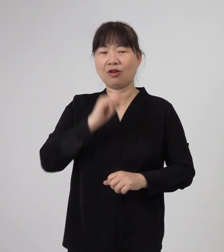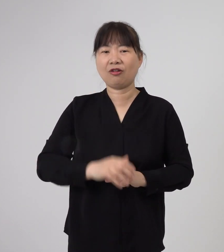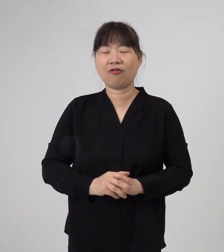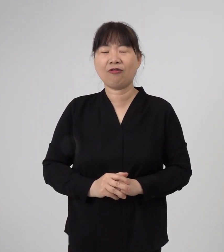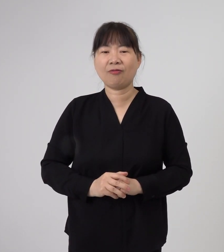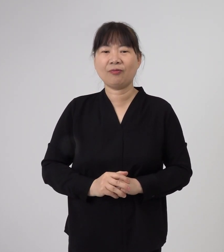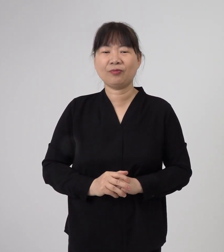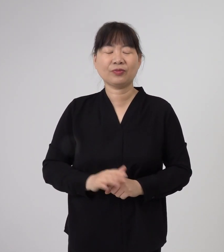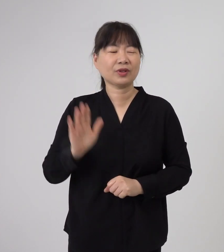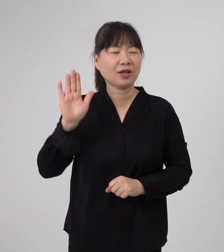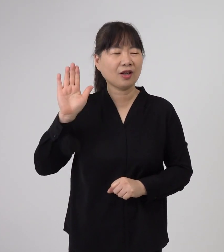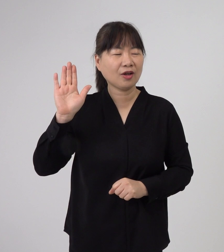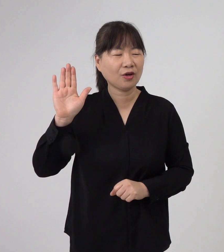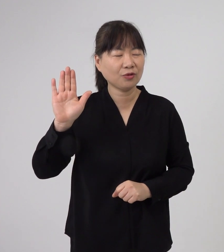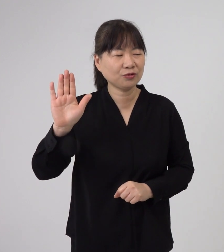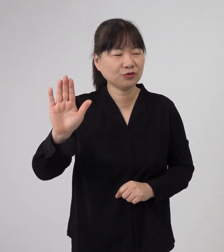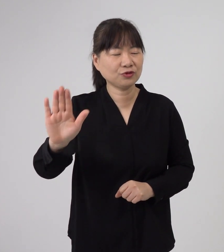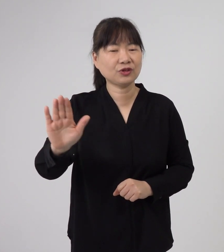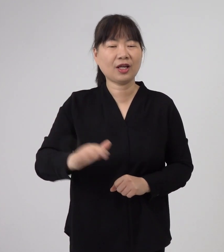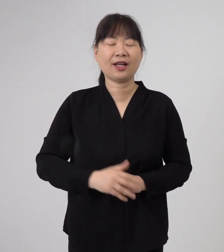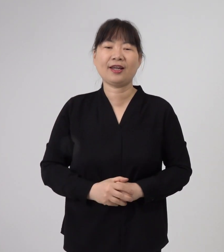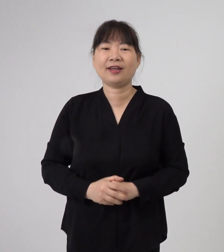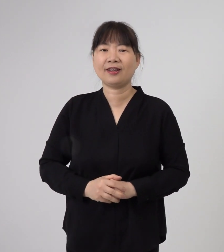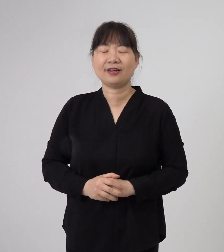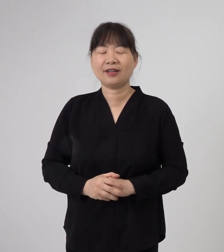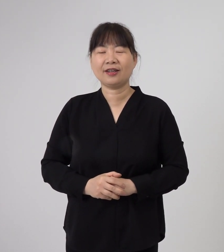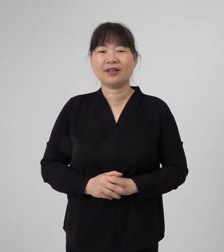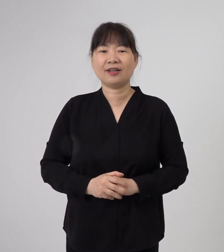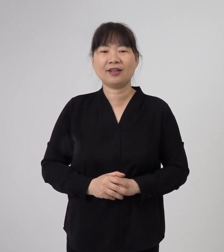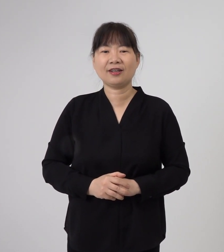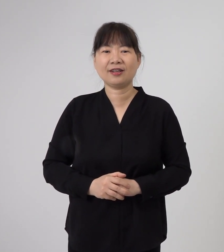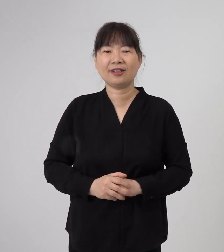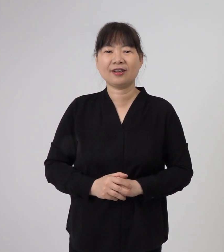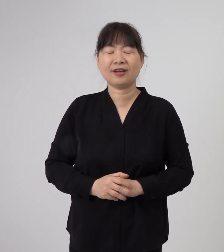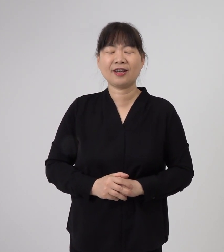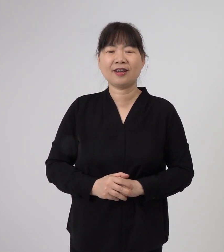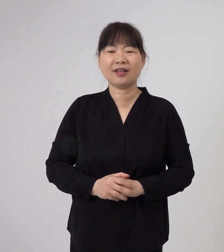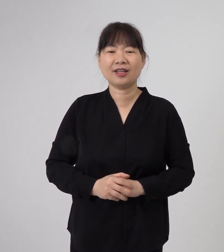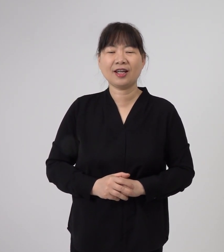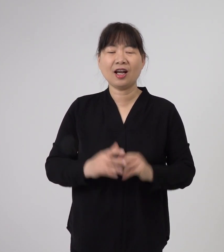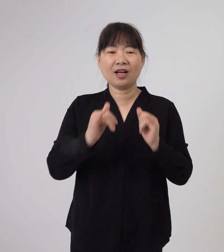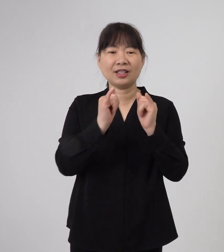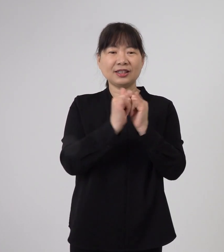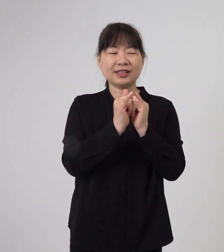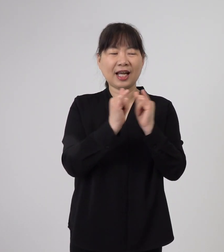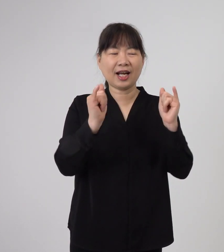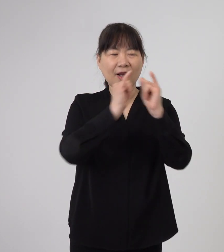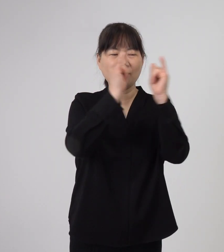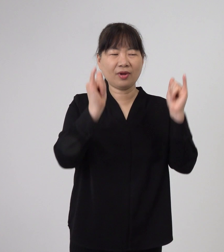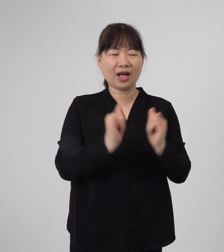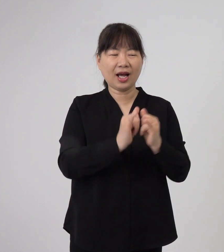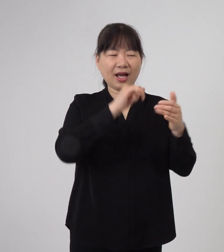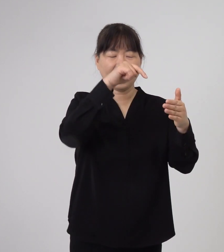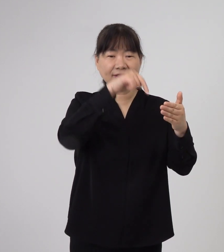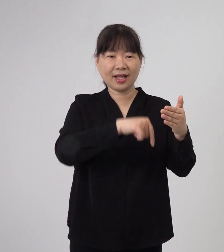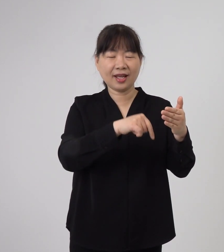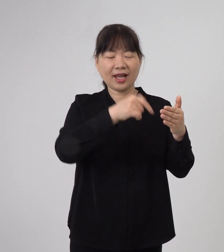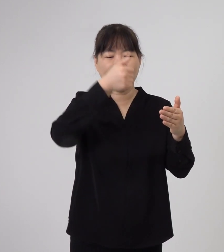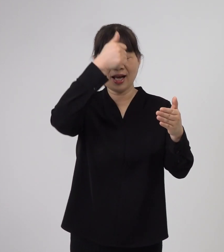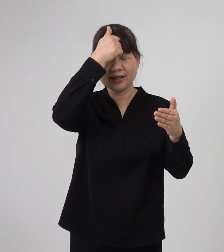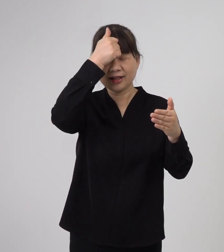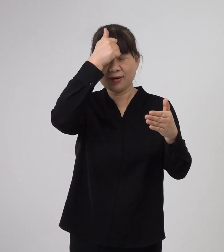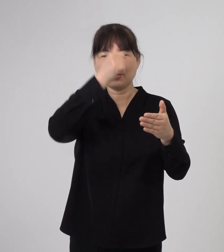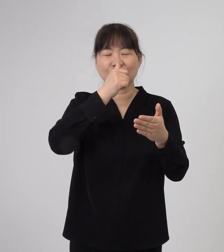그런데 이 이후에 인류 속에는 아담의 타락으로 죄가 들어와요. 그